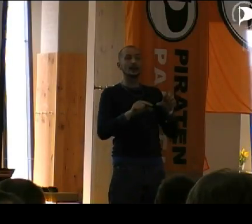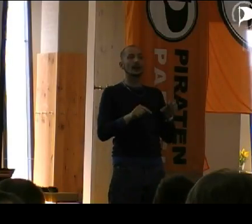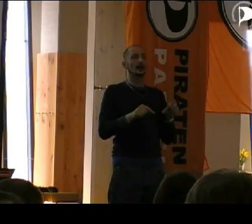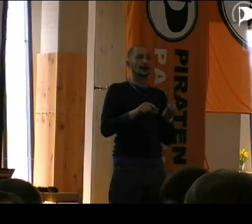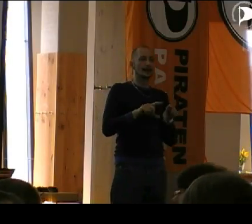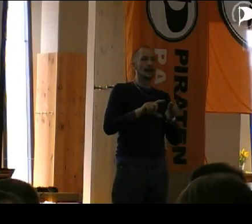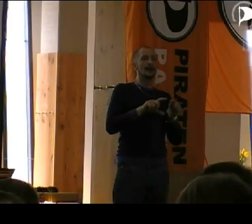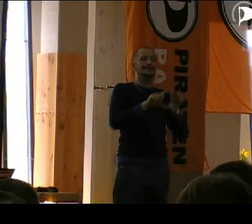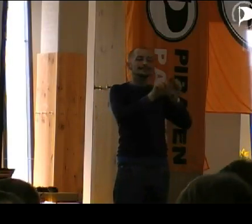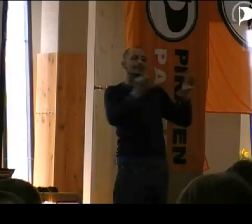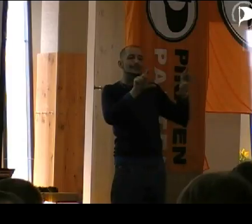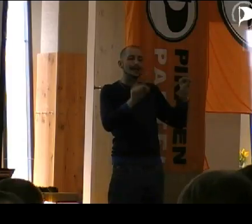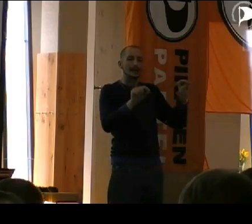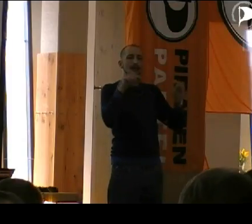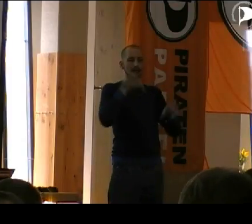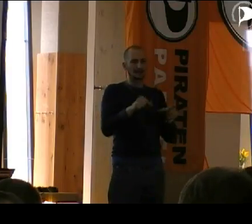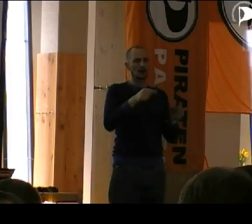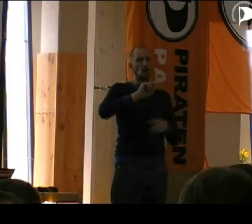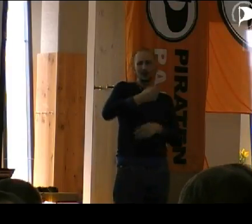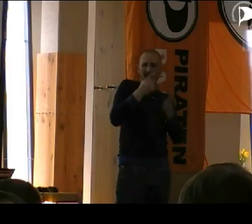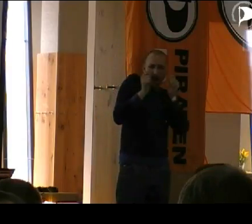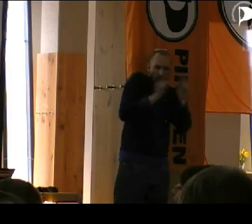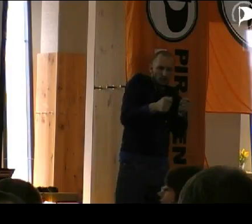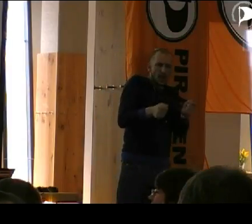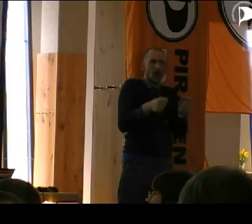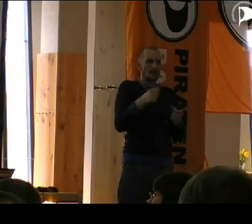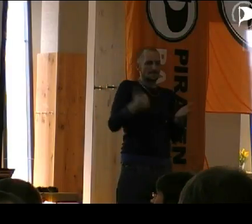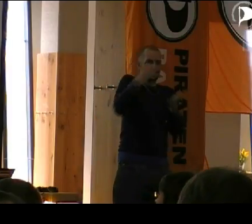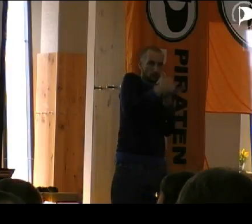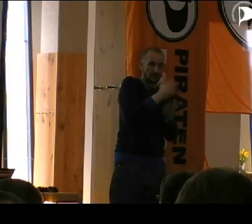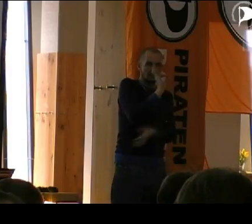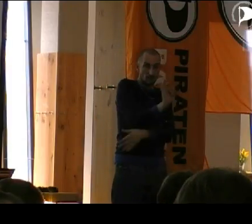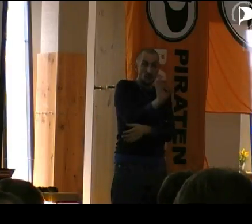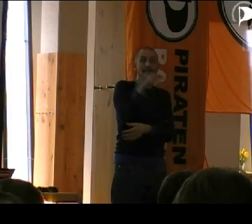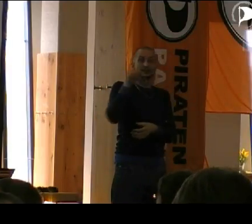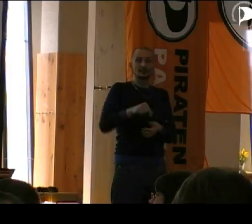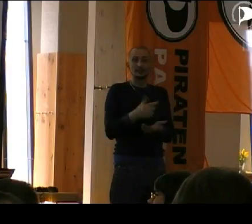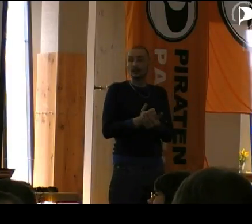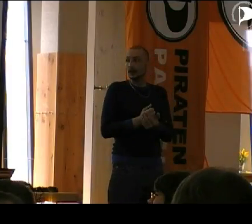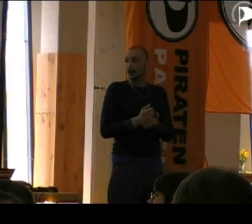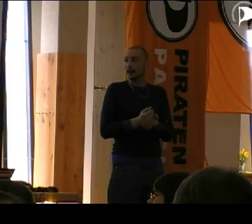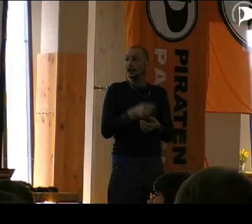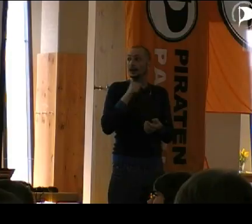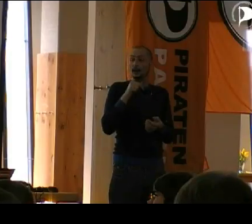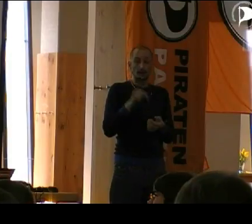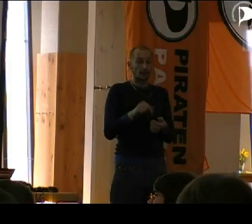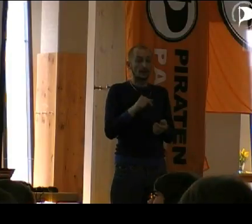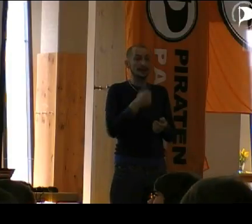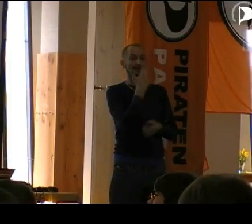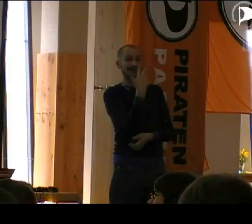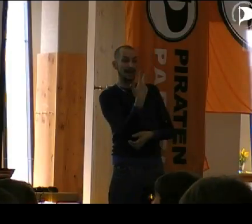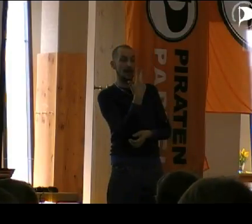und anregen vorstand ankommen keine medien ist heute dinge sind dabei das waren